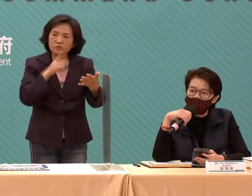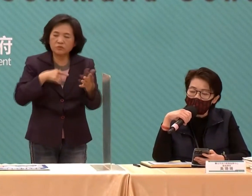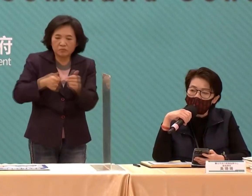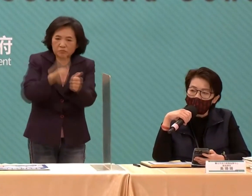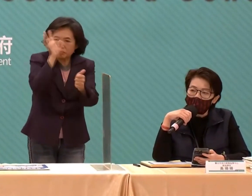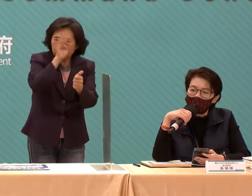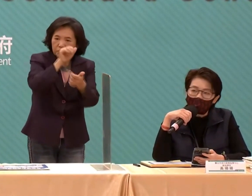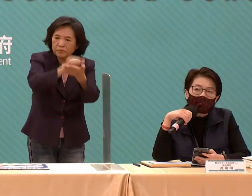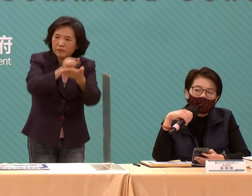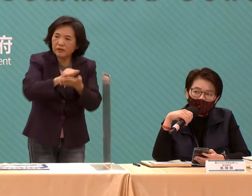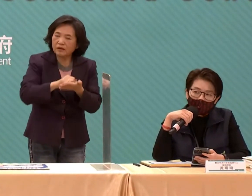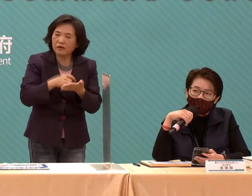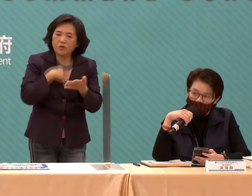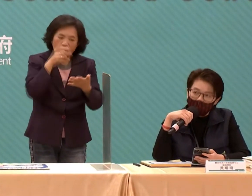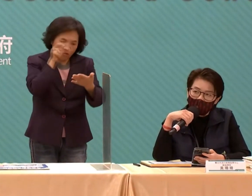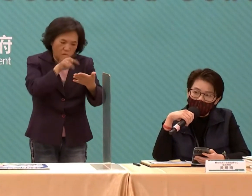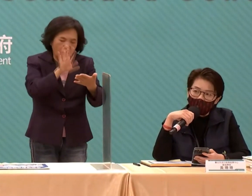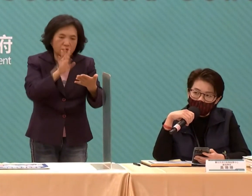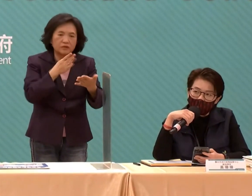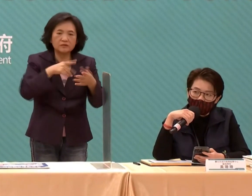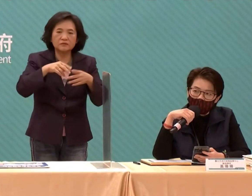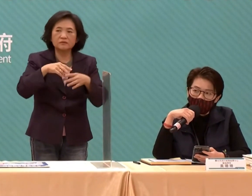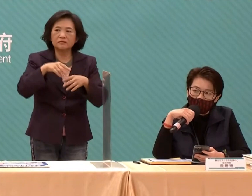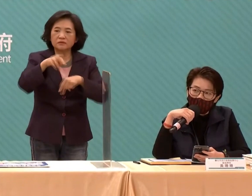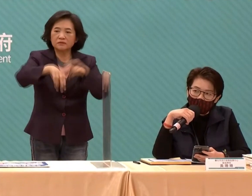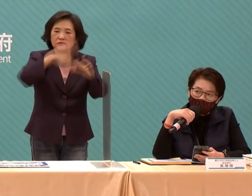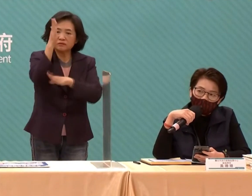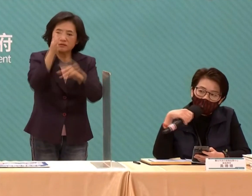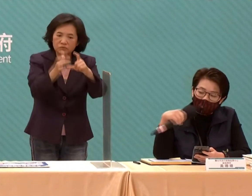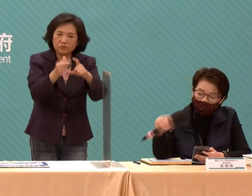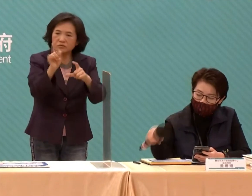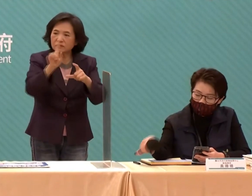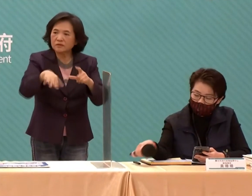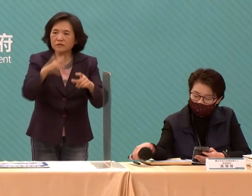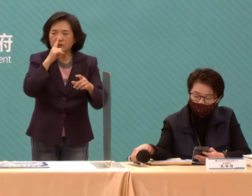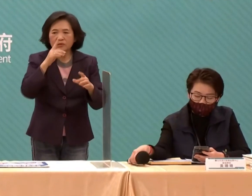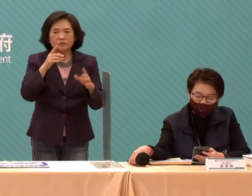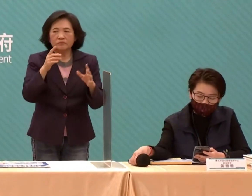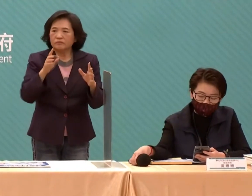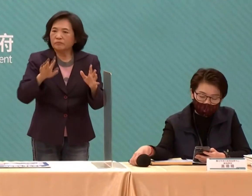但是可能要知道它是哪个行政区，我会比较能够回答你。